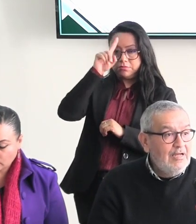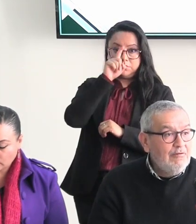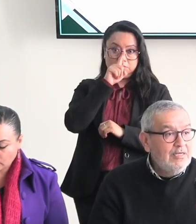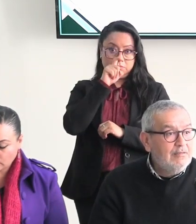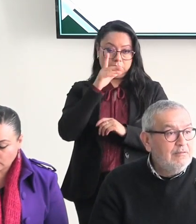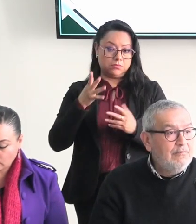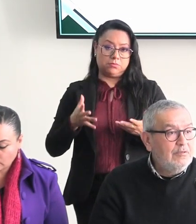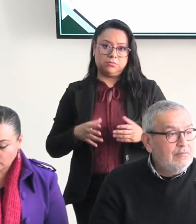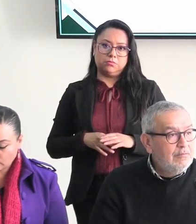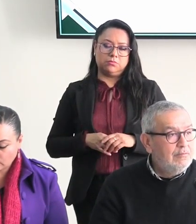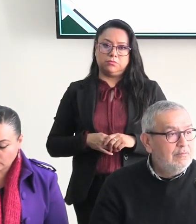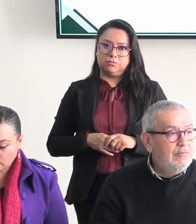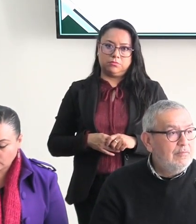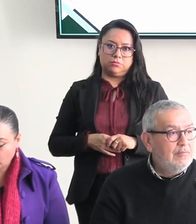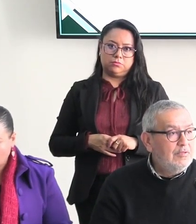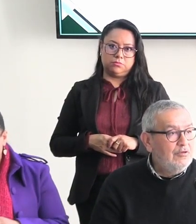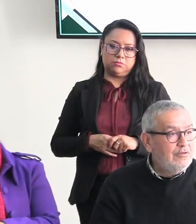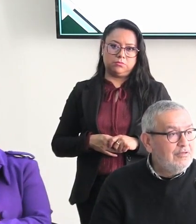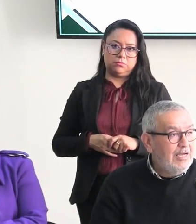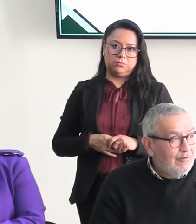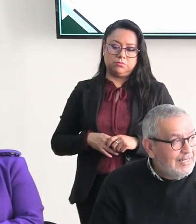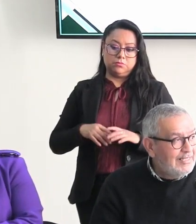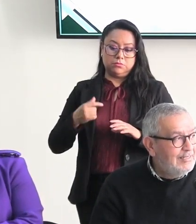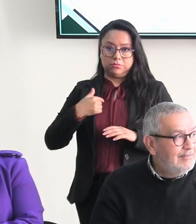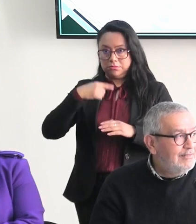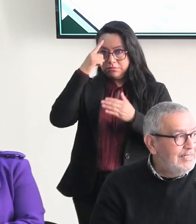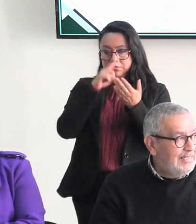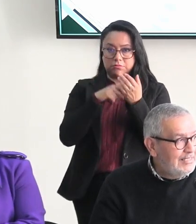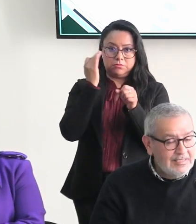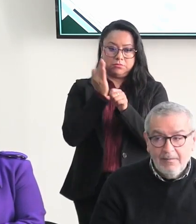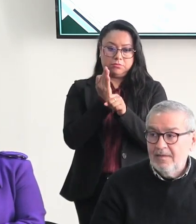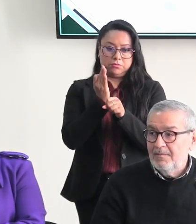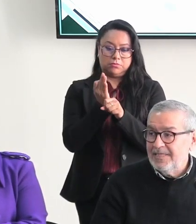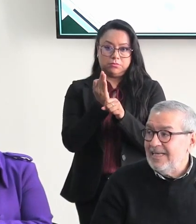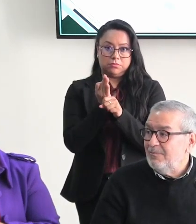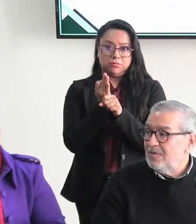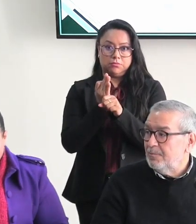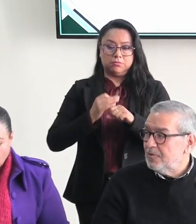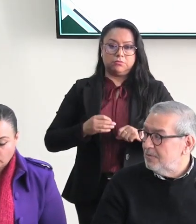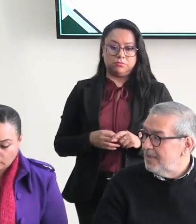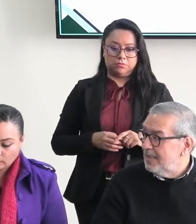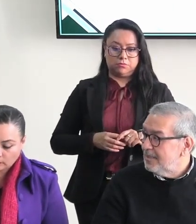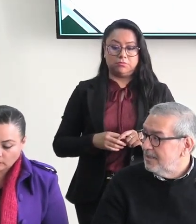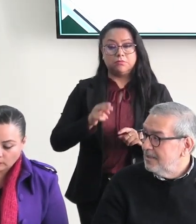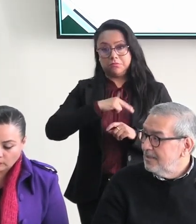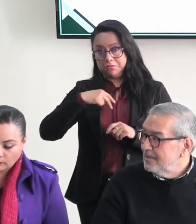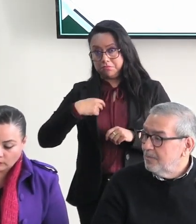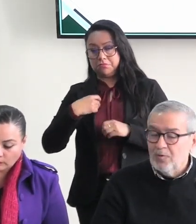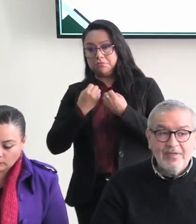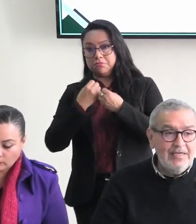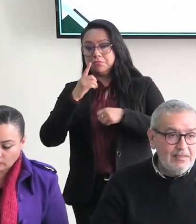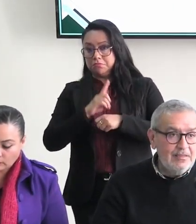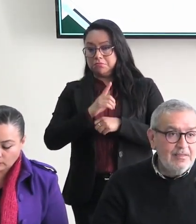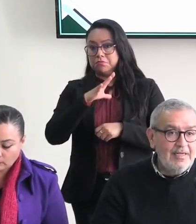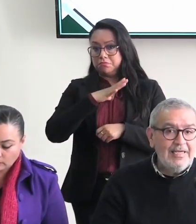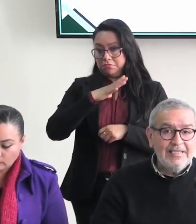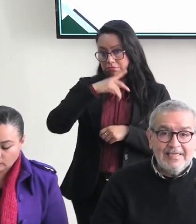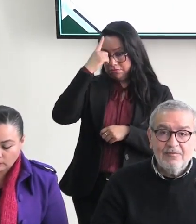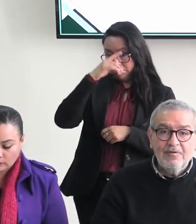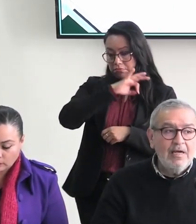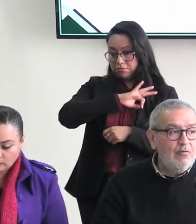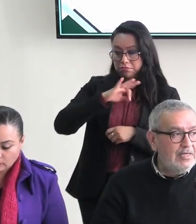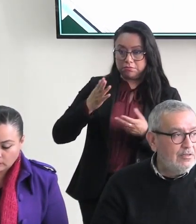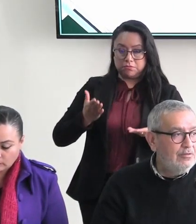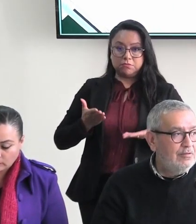Oye, el agua, ¿no? Yo creo que ahora tenemos la posibilidad de poder